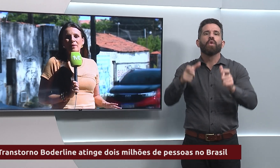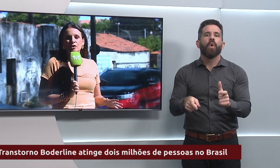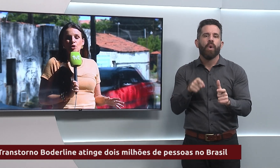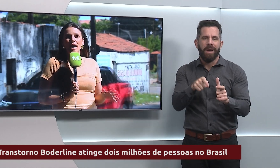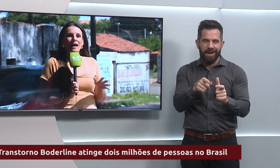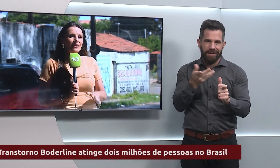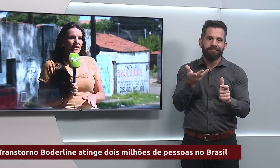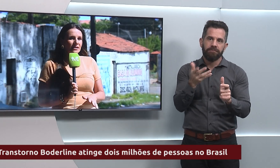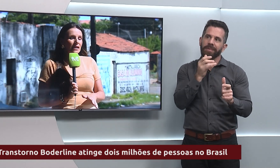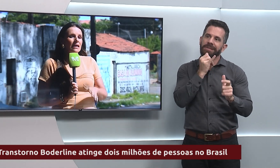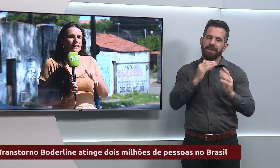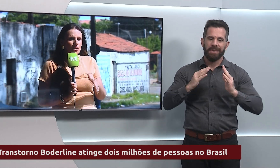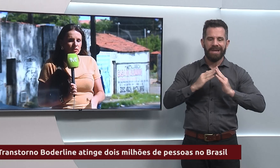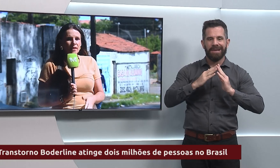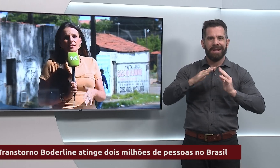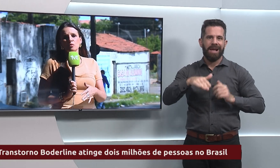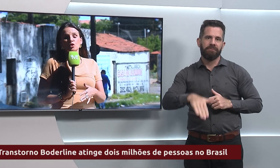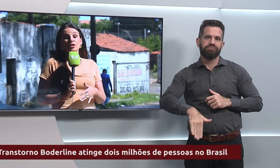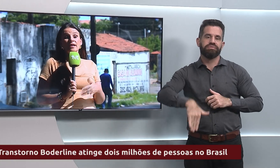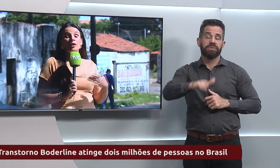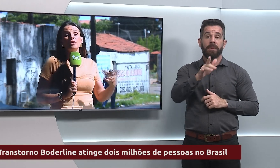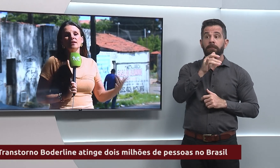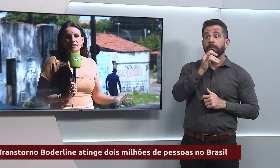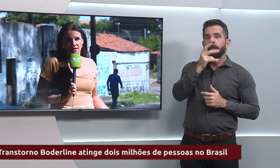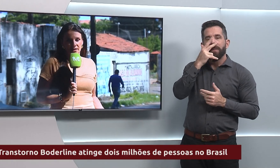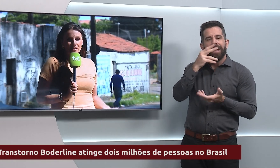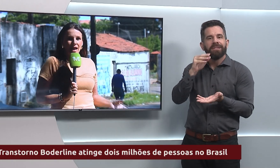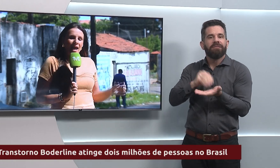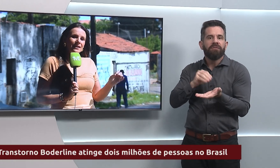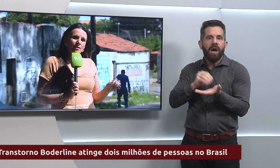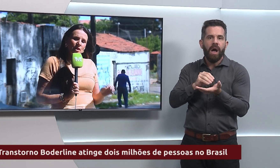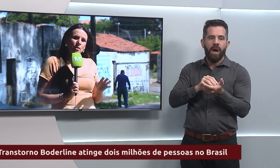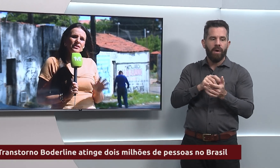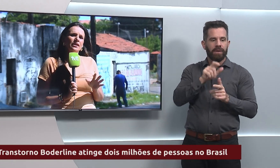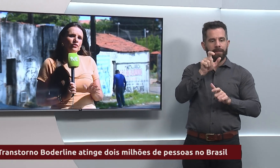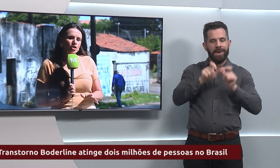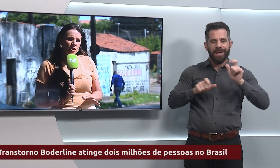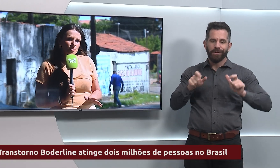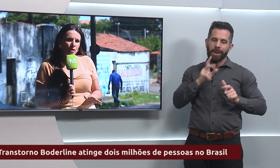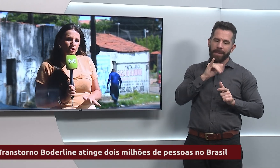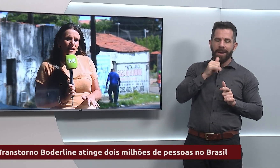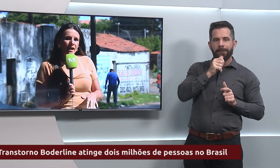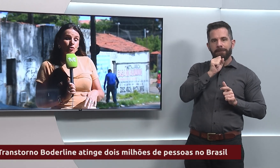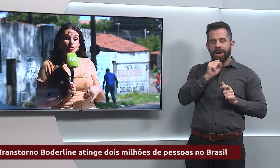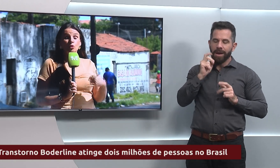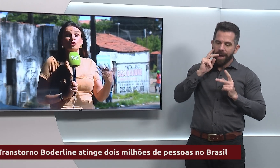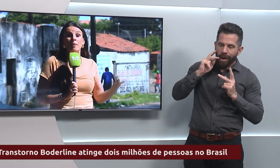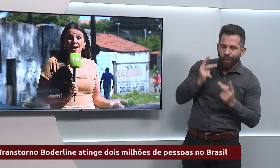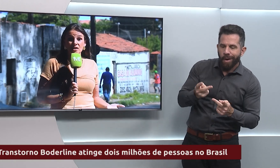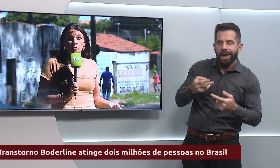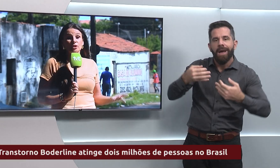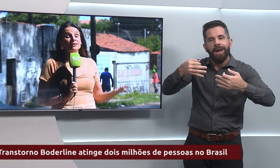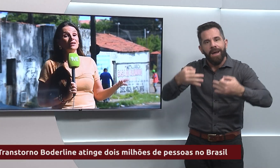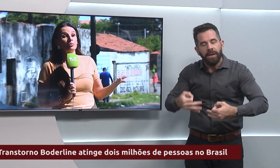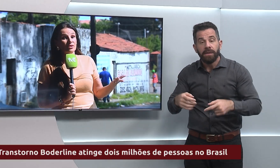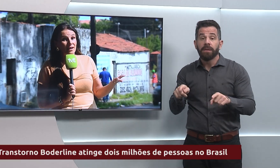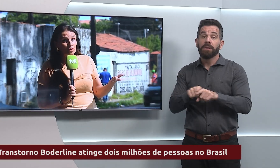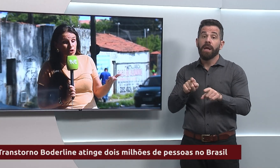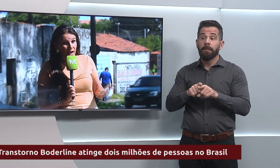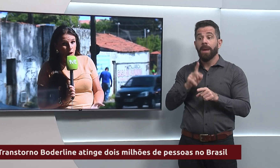a criança não tem as emoções reconhecidas. Ela também pode ser vítima de maus tratos ou os pais podem ter abusado de álcool